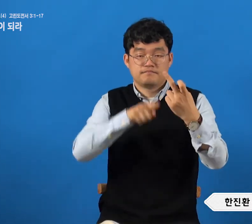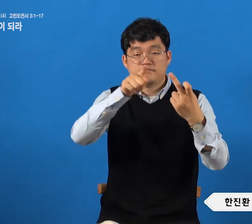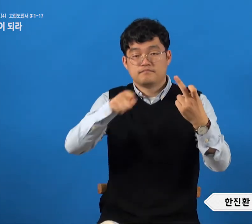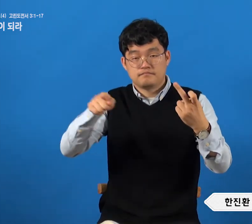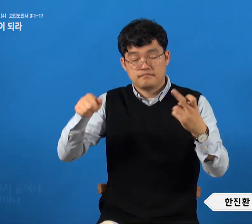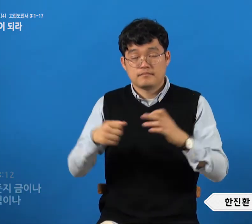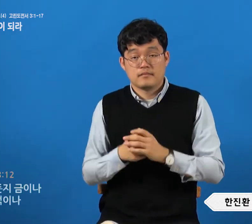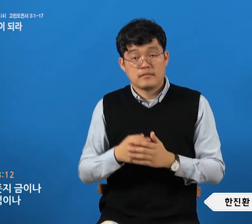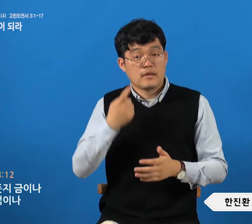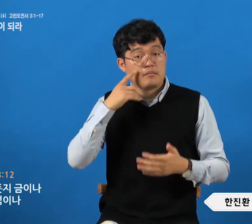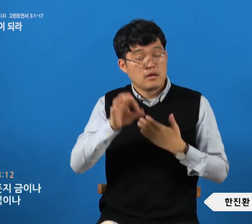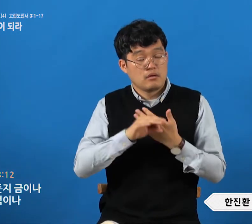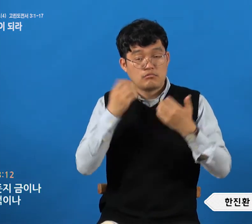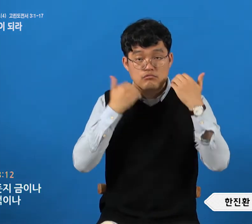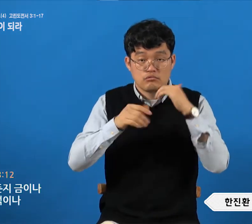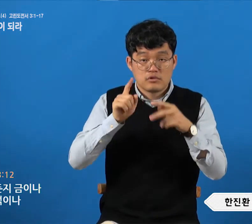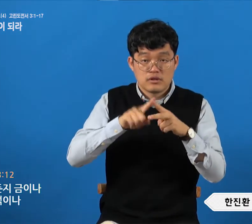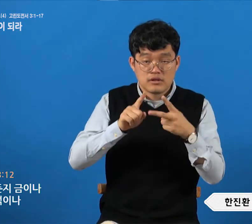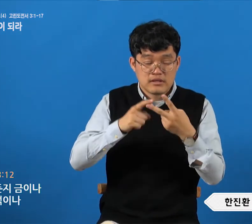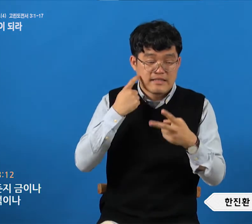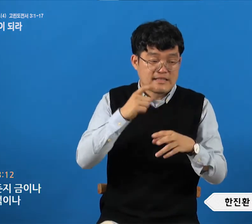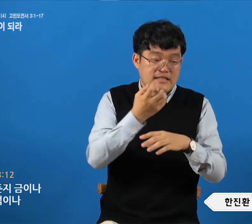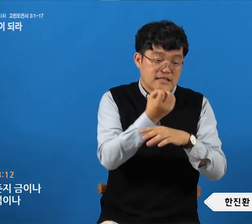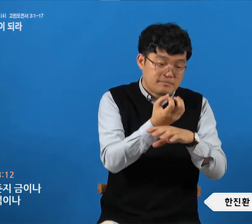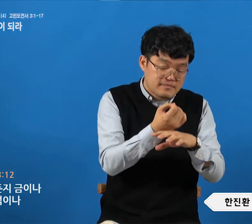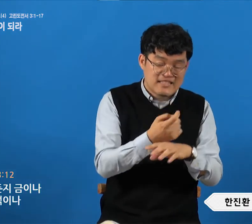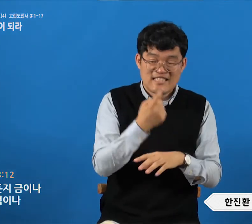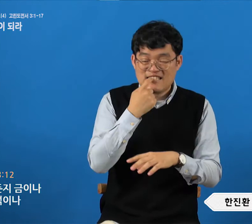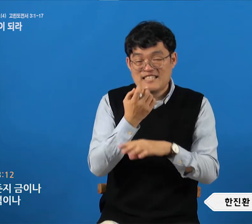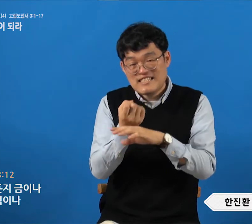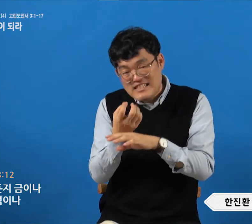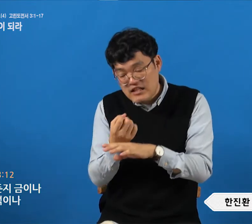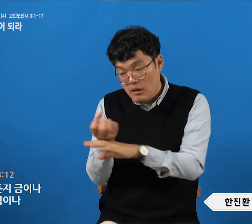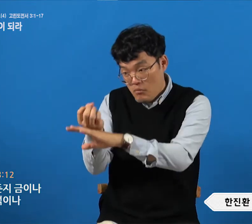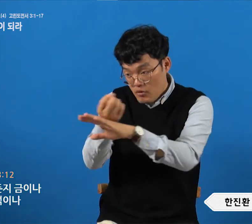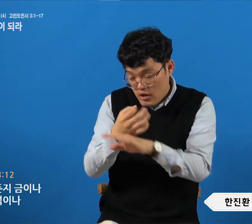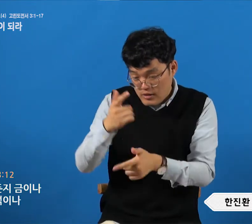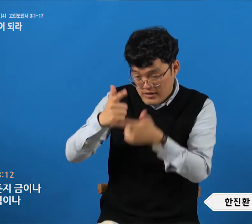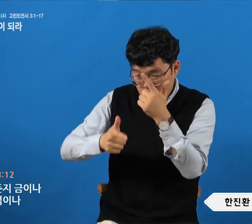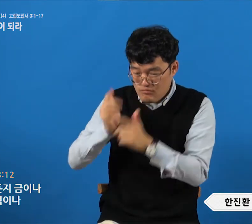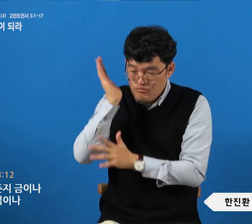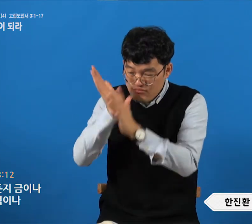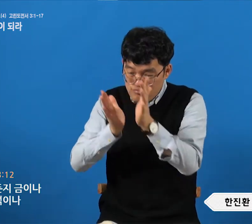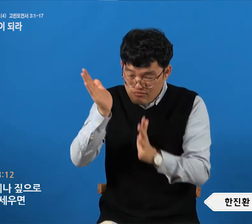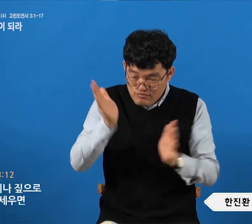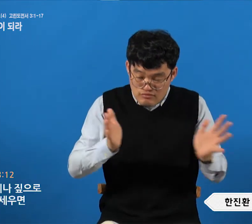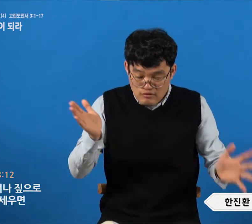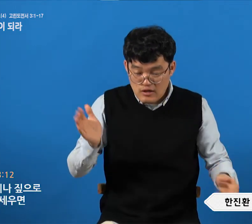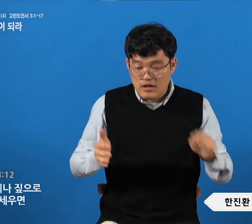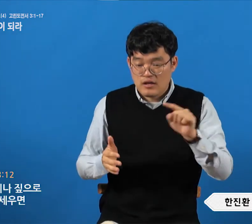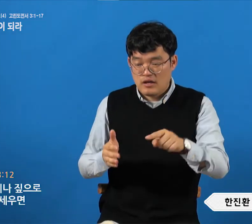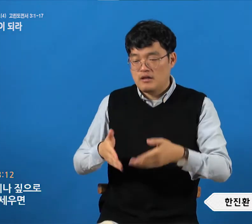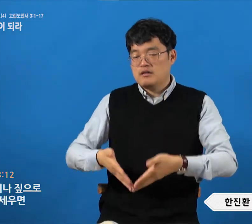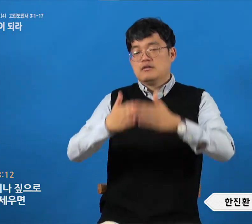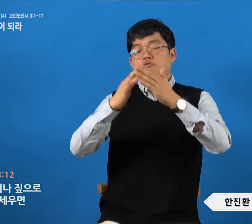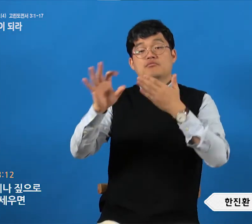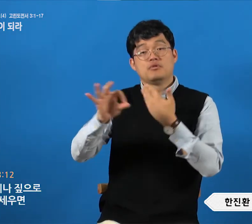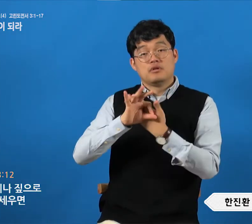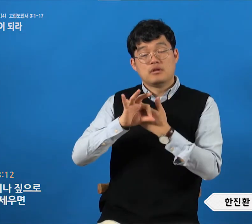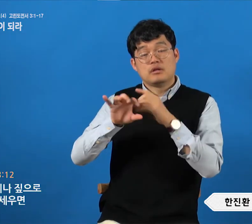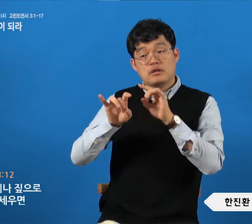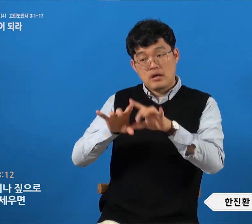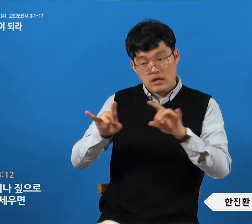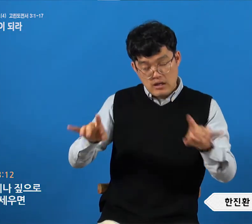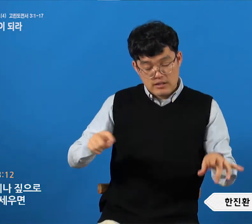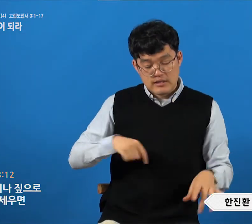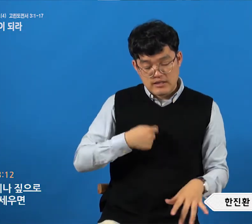보면 만일 누구든지 금이나 은이나 보석이나 나무나 풀이나 짚으로 이 터 위에 세우면 각